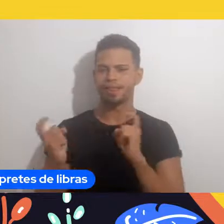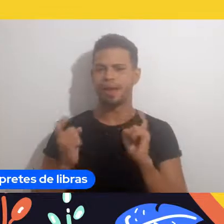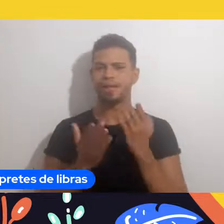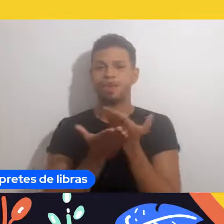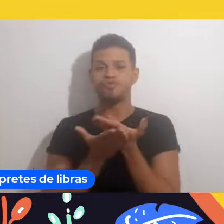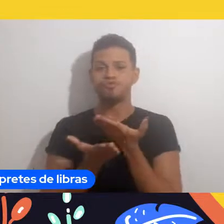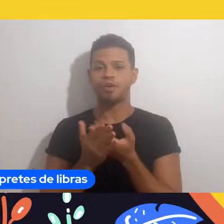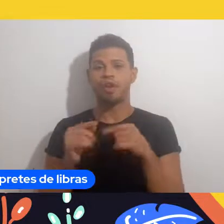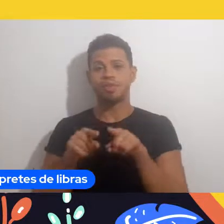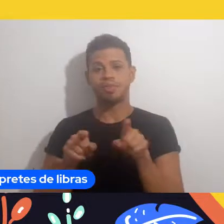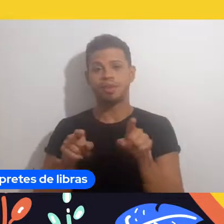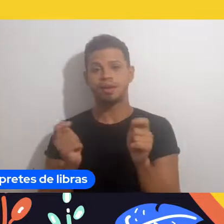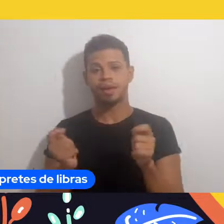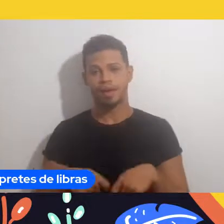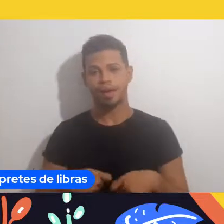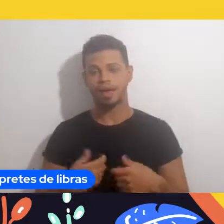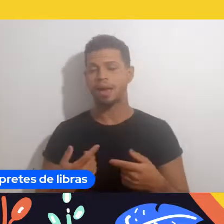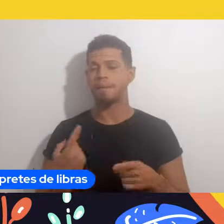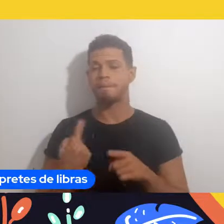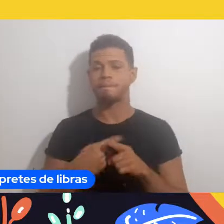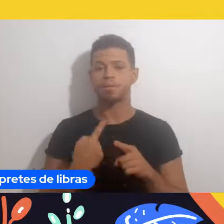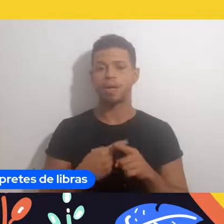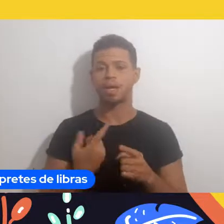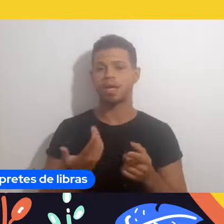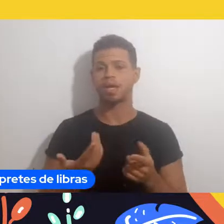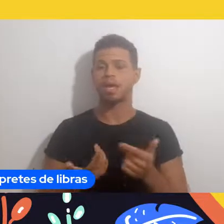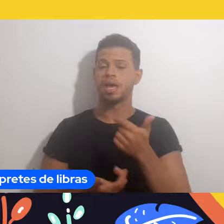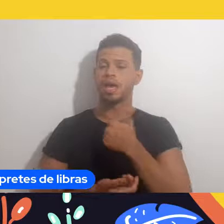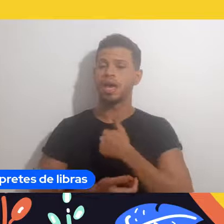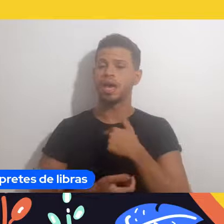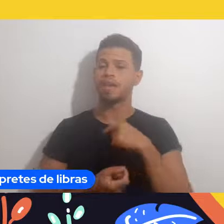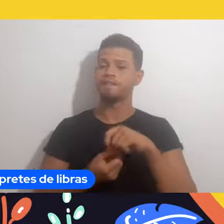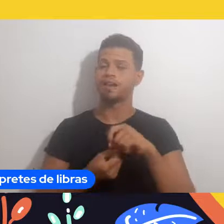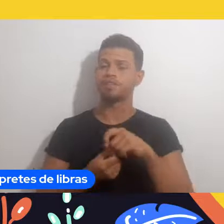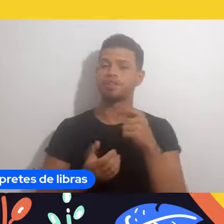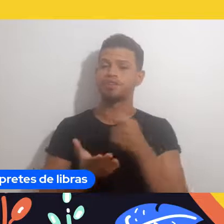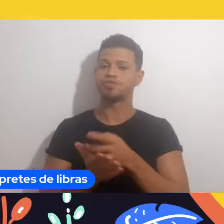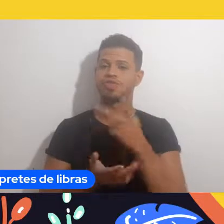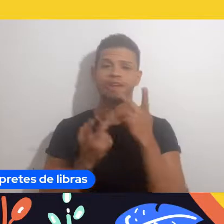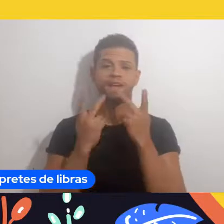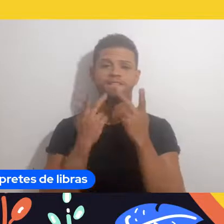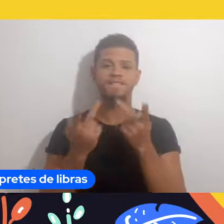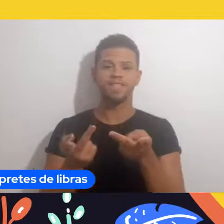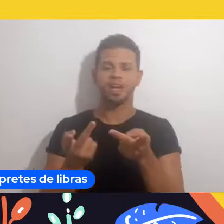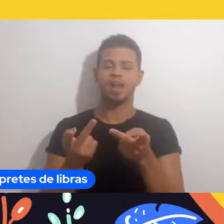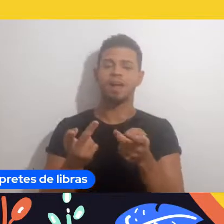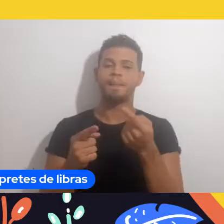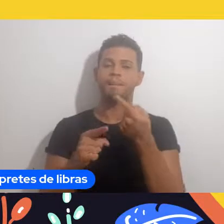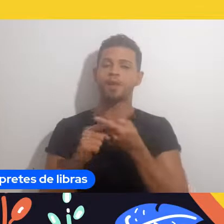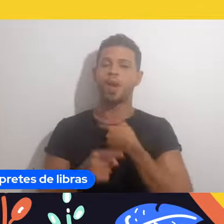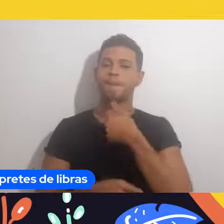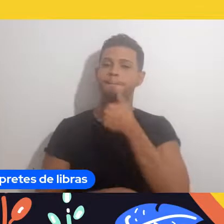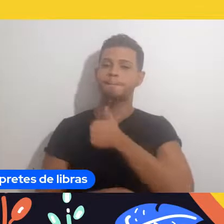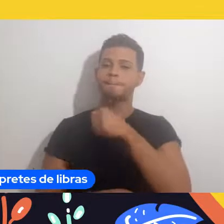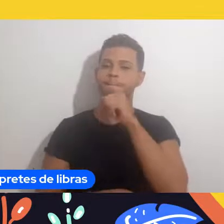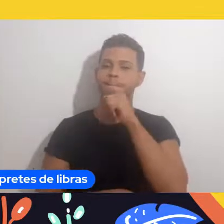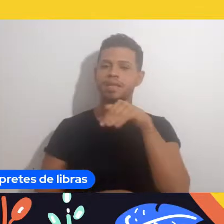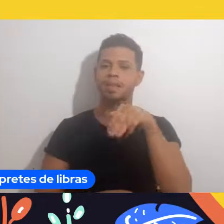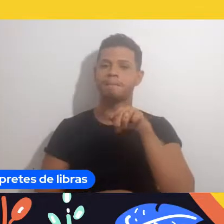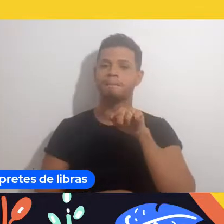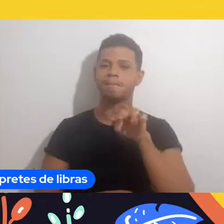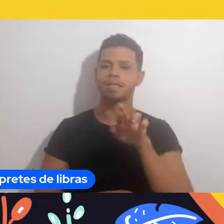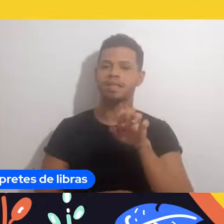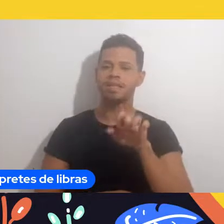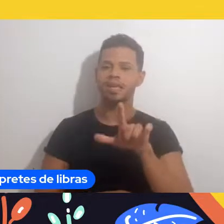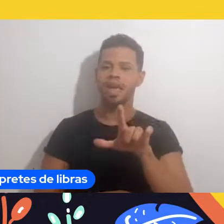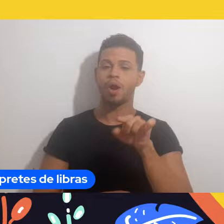também, porque eu faço questão de falar, ser mãe de Miguel, porque é ele que me